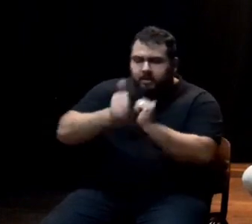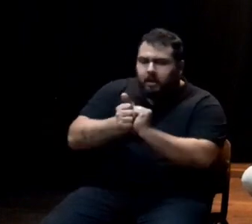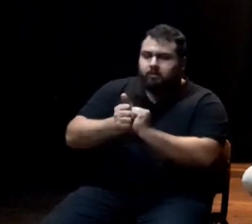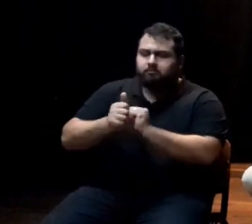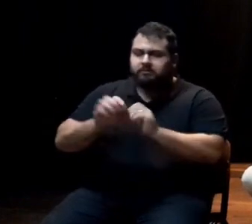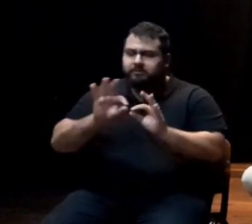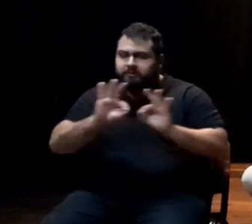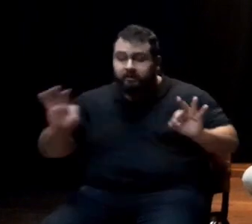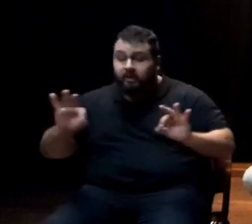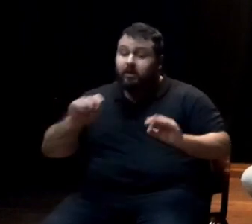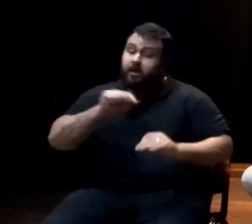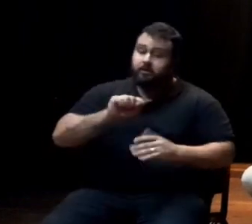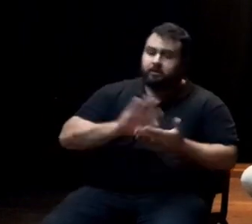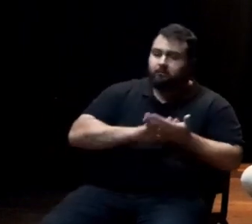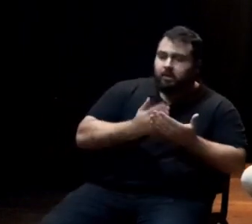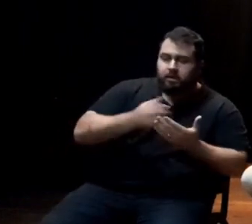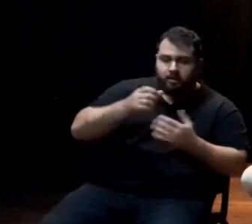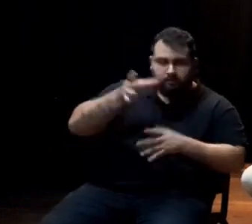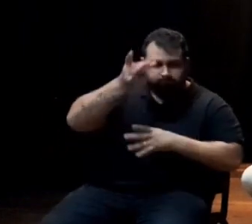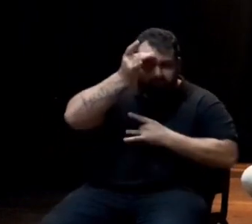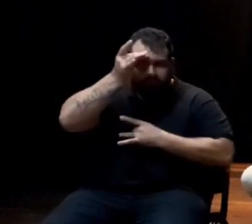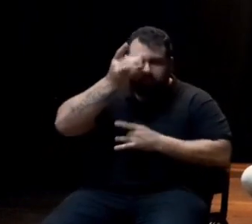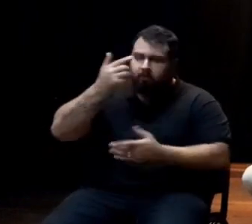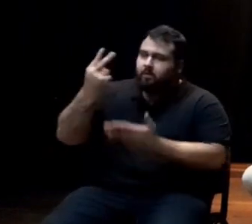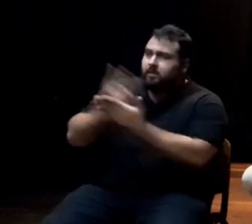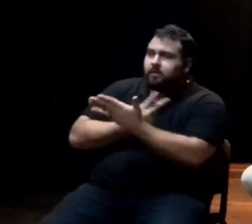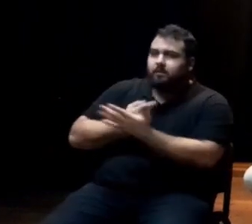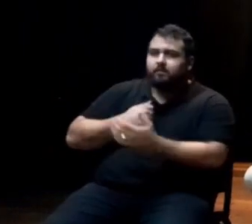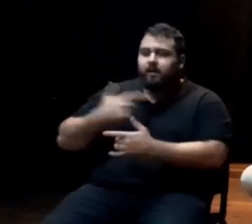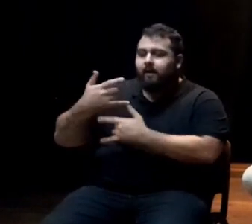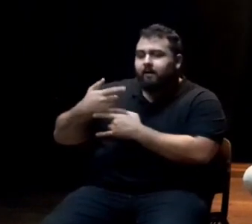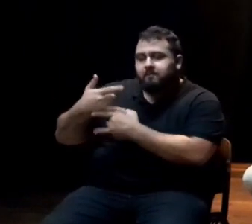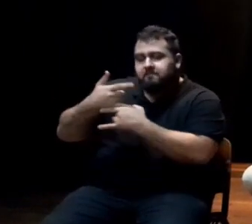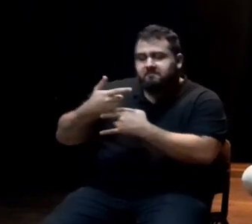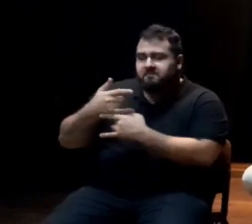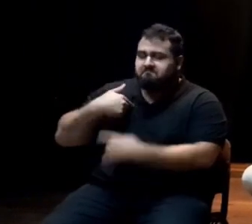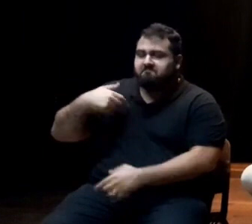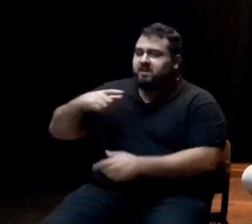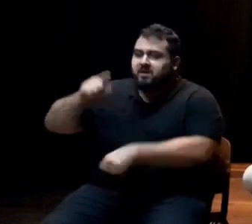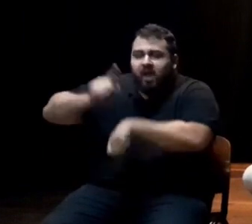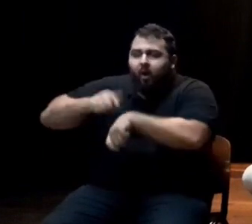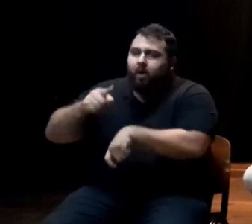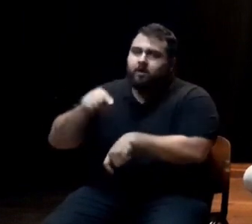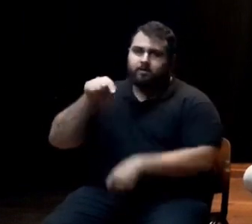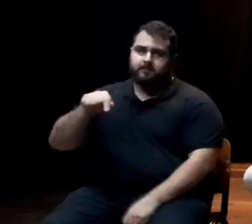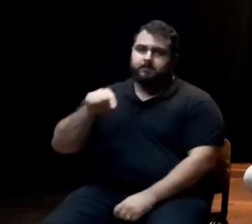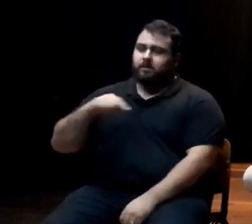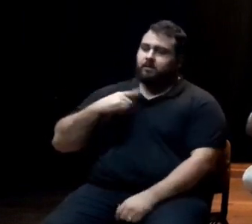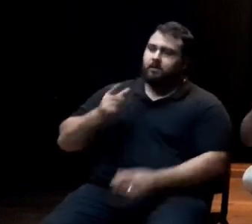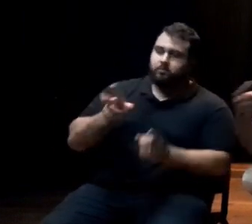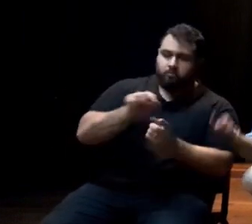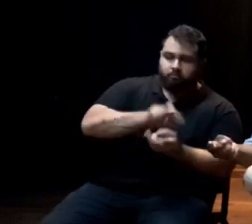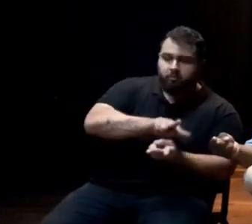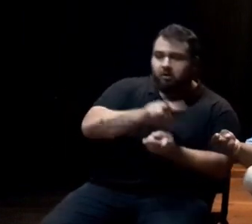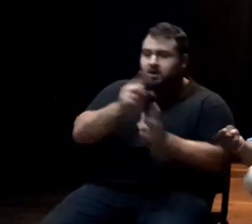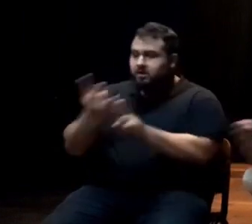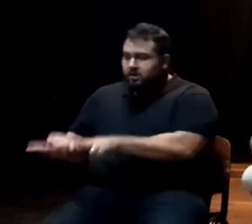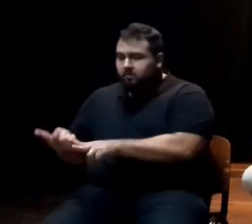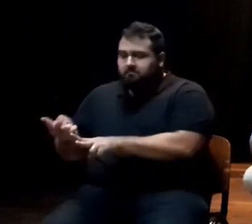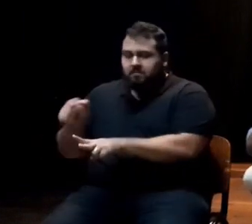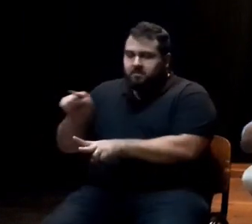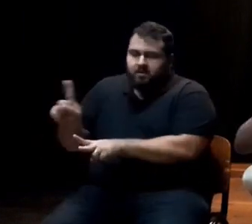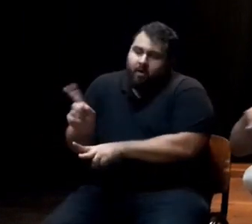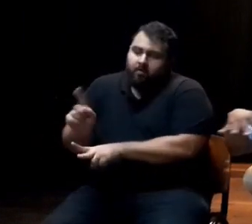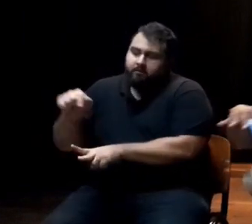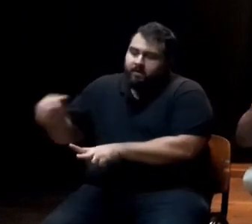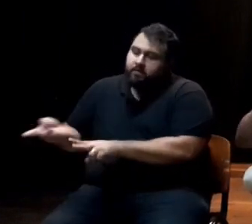A interpretação já é algo que acontece ao vivo e não tem necessariamente, não sai de um registro, mas não vai para outro. Ele